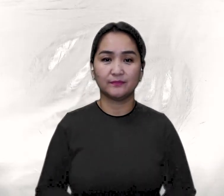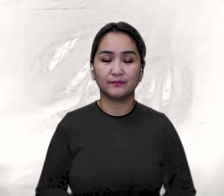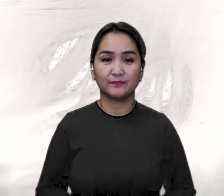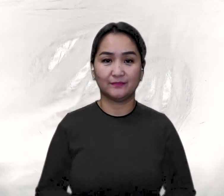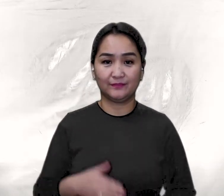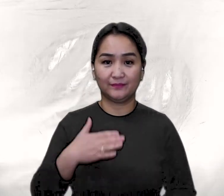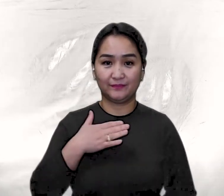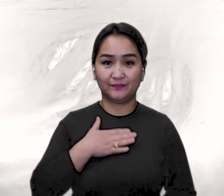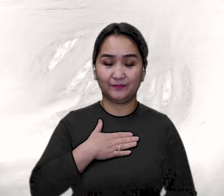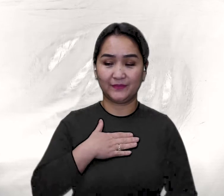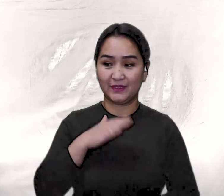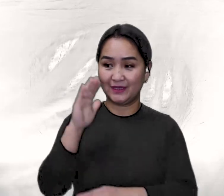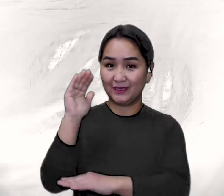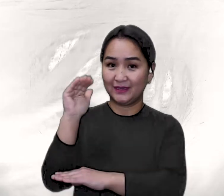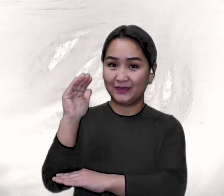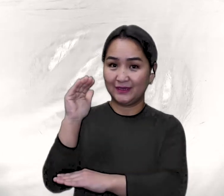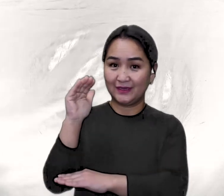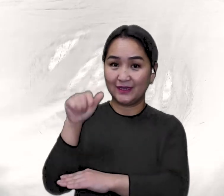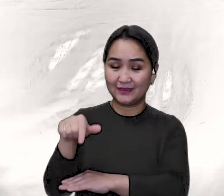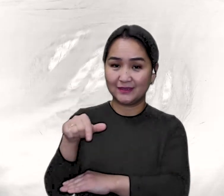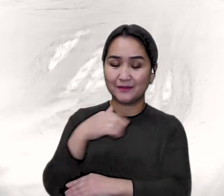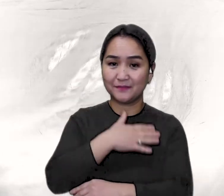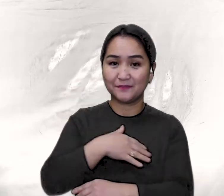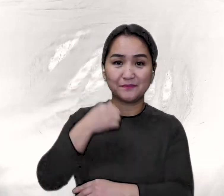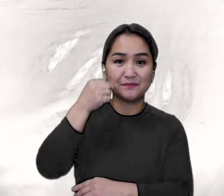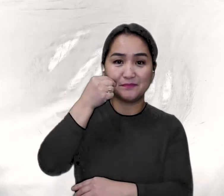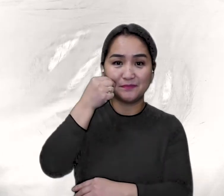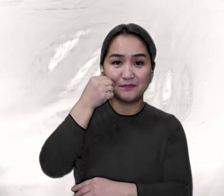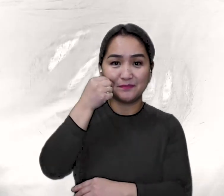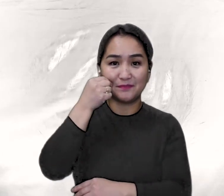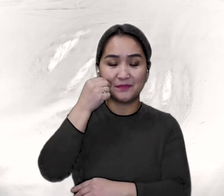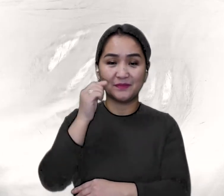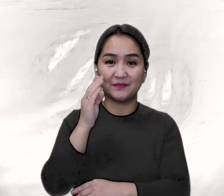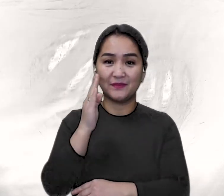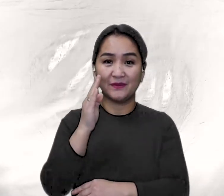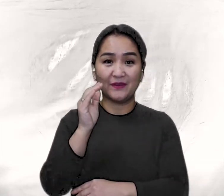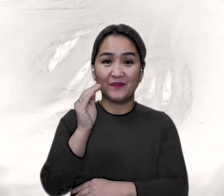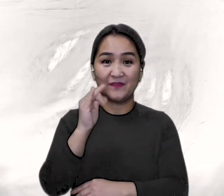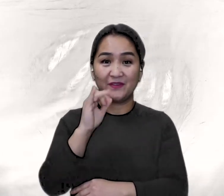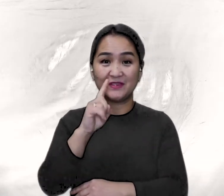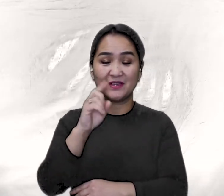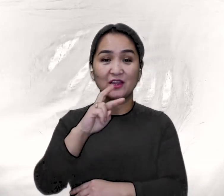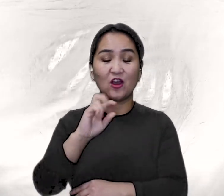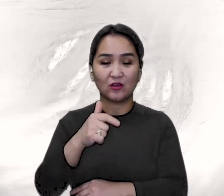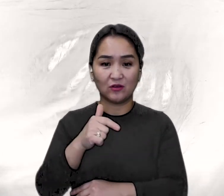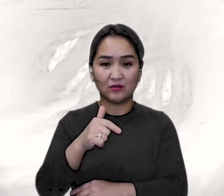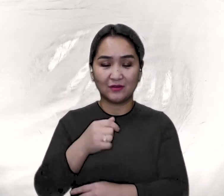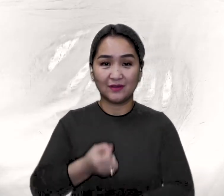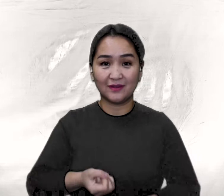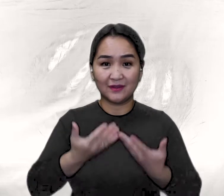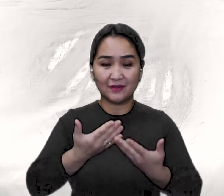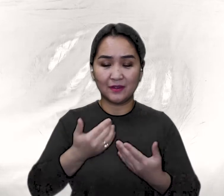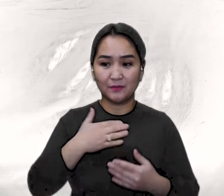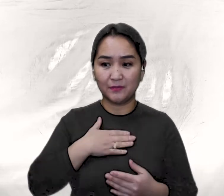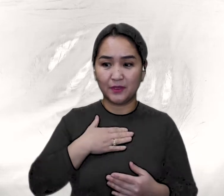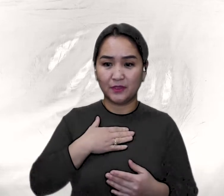Миний нөө нэг өсвөр насны тэр бие физиолог эхэлдэг үе жоохон бусад хүмүүсээс арай хойш гэсэн бохоо.